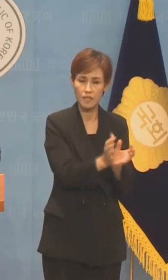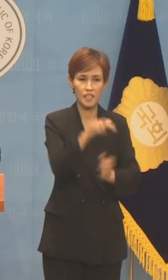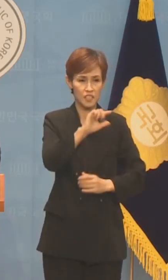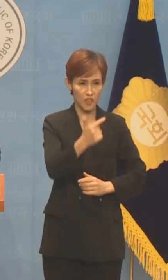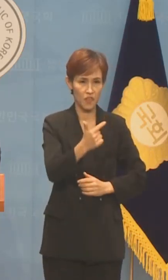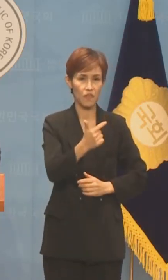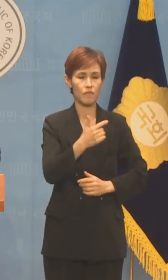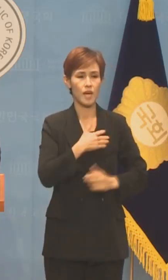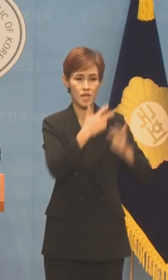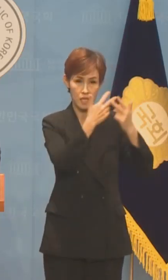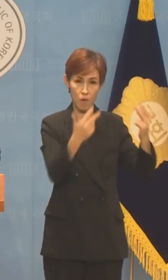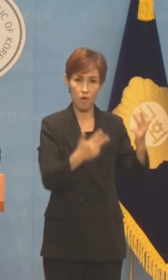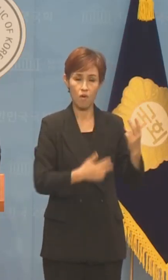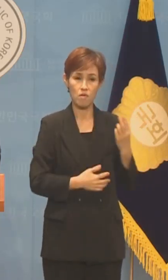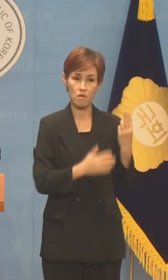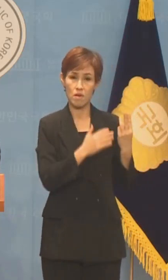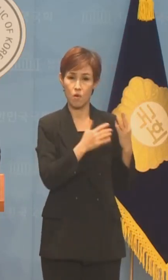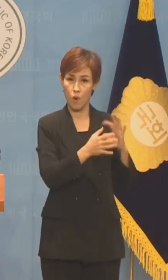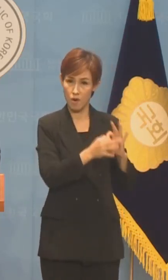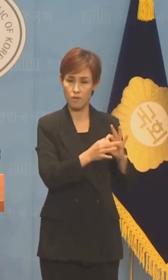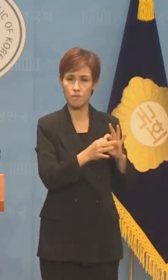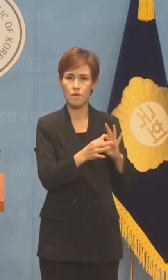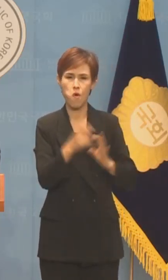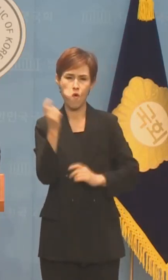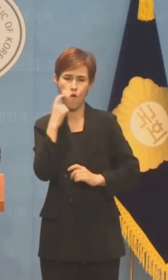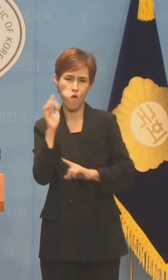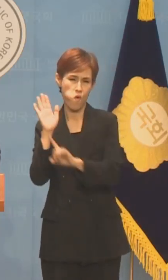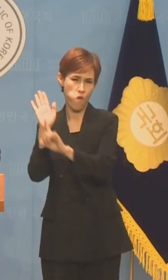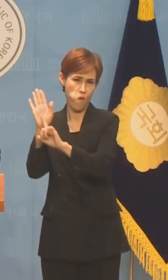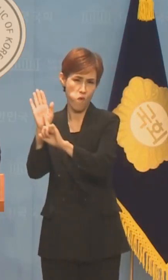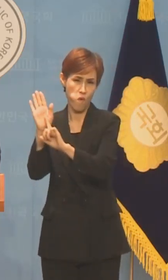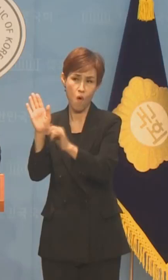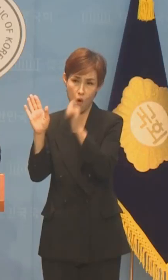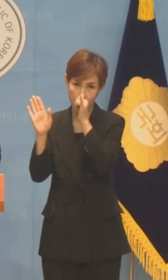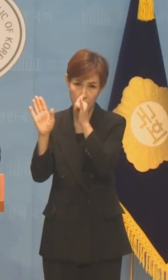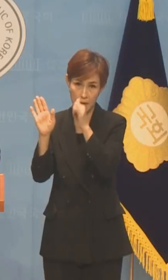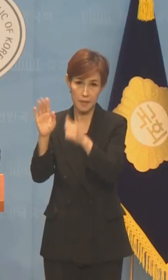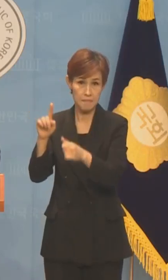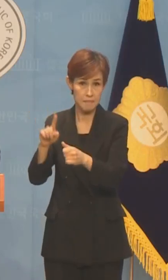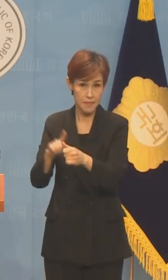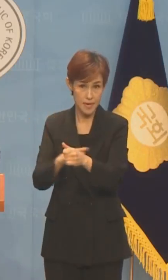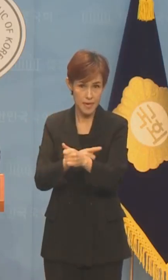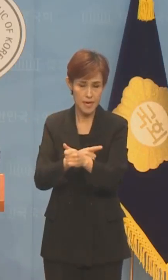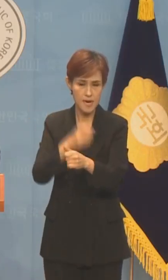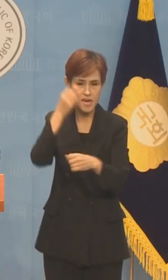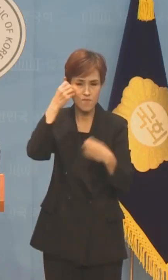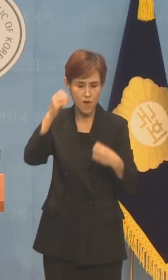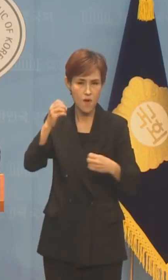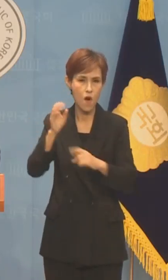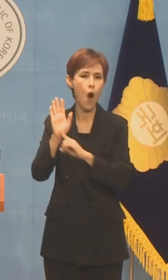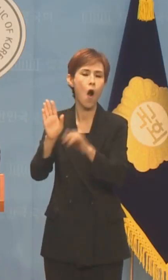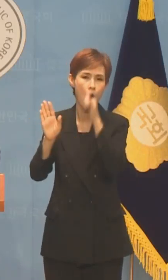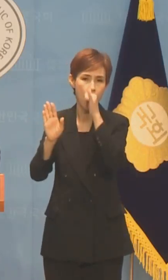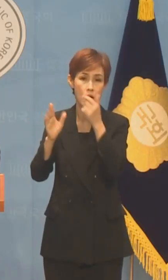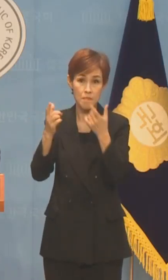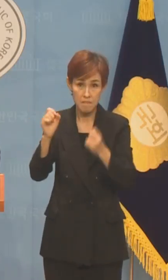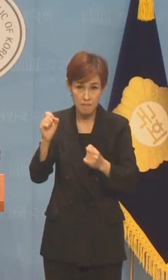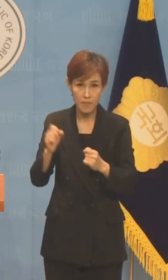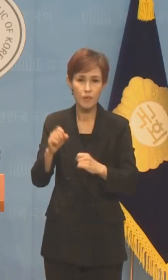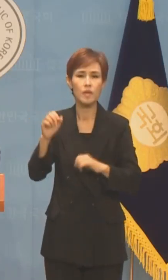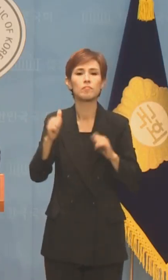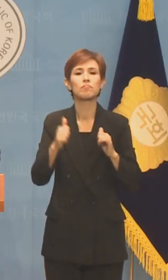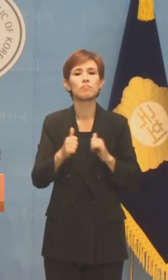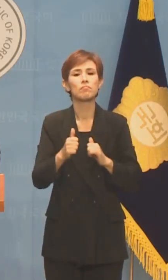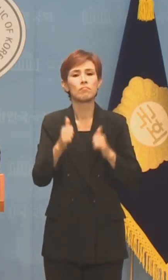의원 이재명 대표에 대한 허위 사실을 공표한 바 고의가 있었다고 판단되어 법적 조치가